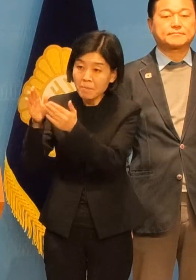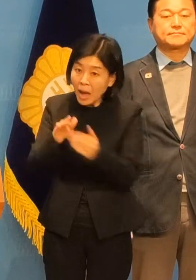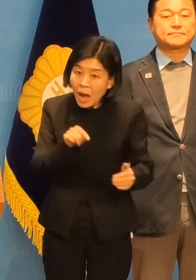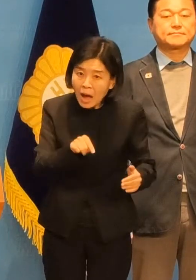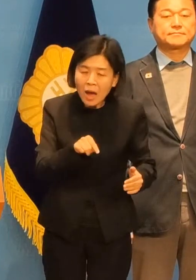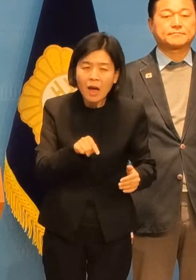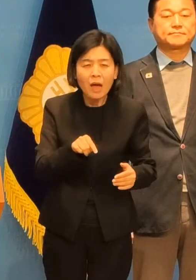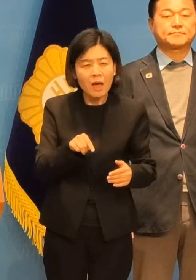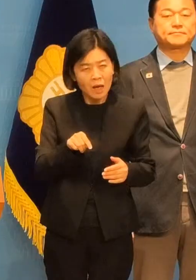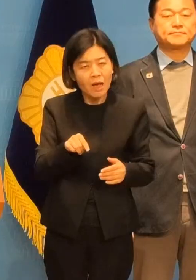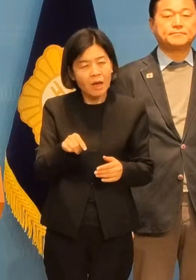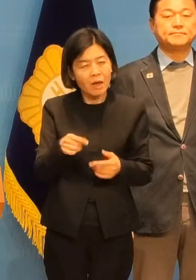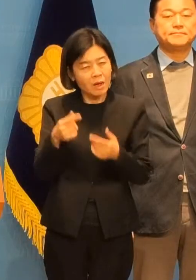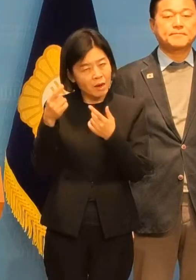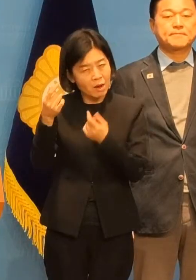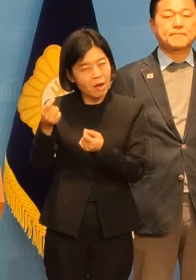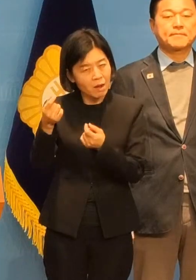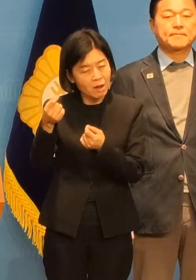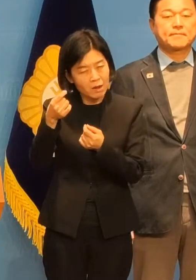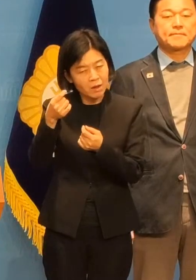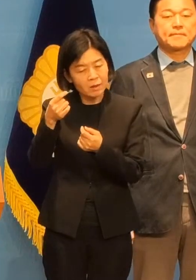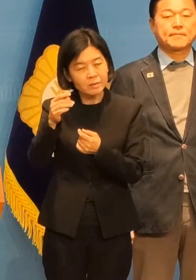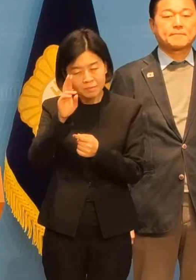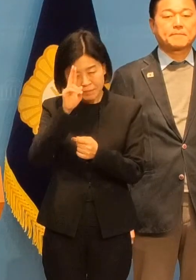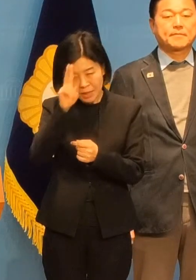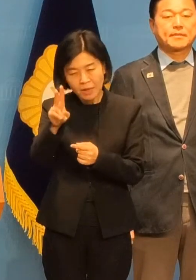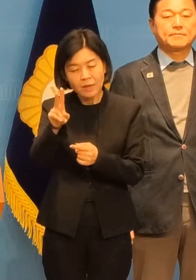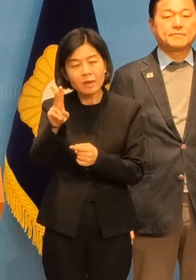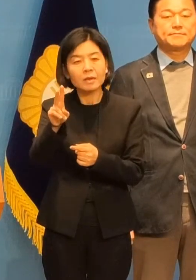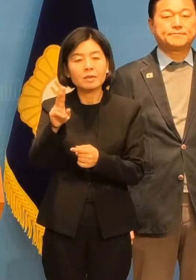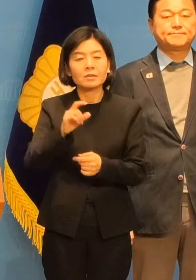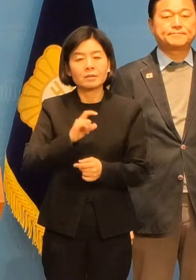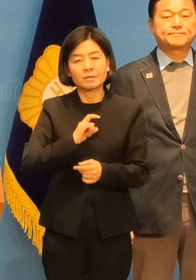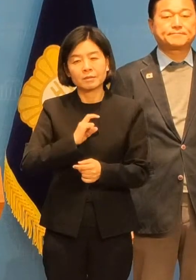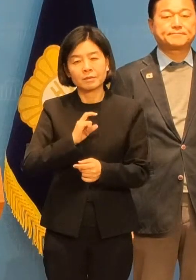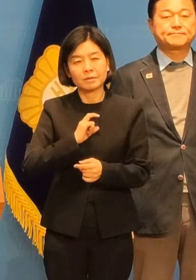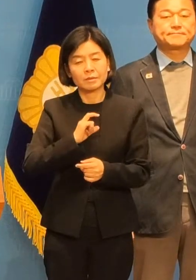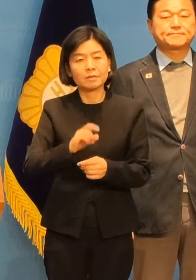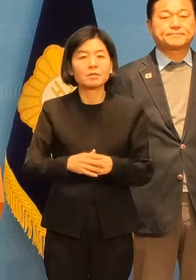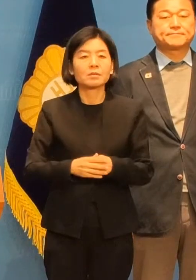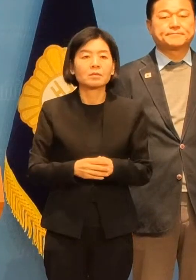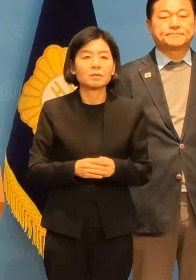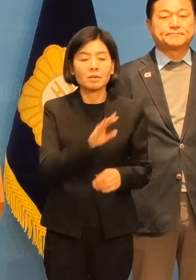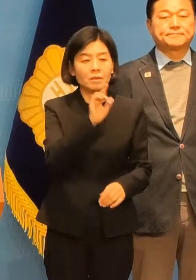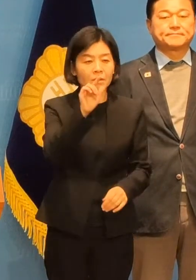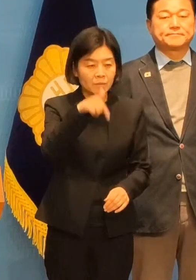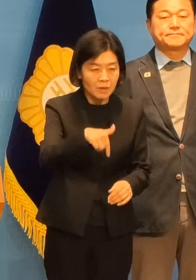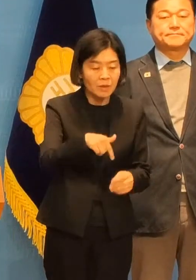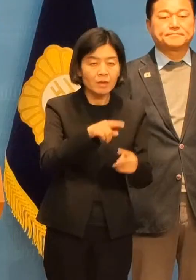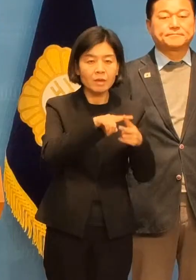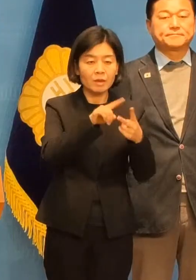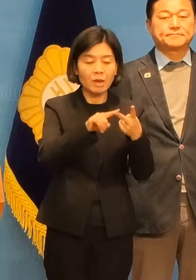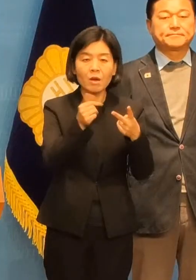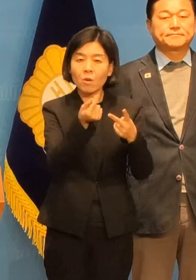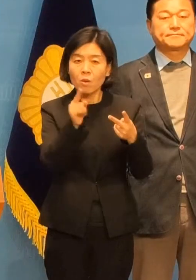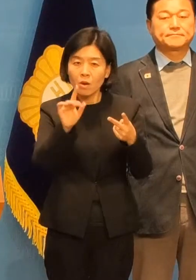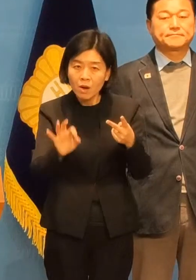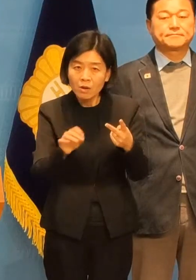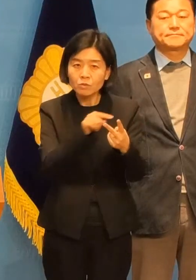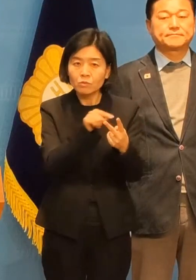맞닿아 있는 것이 아닌가 이런 의구심을 저희 특위는 가지고 있습니다. 박성재와 황교안의